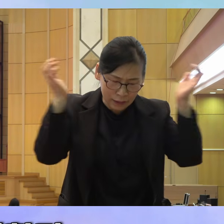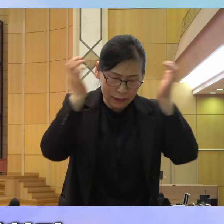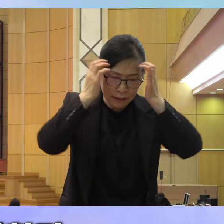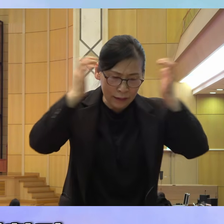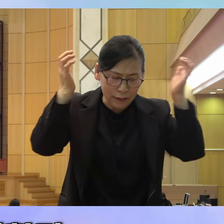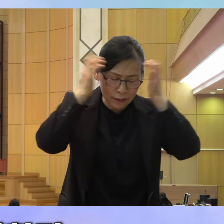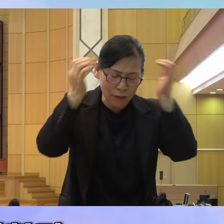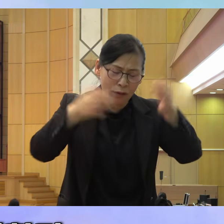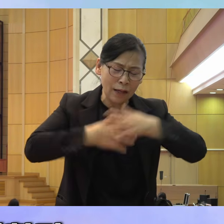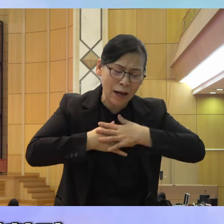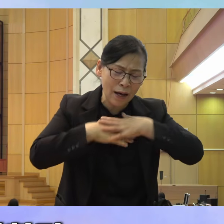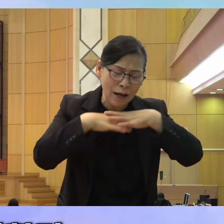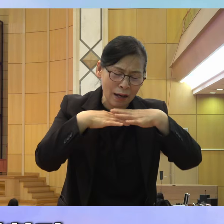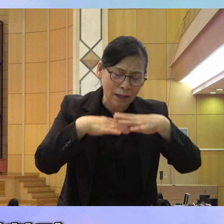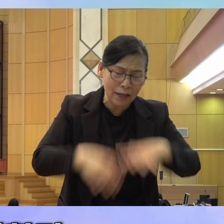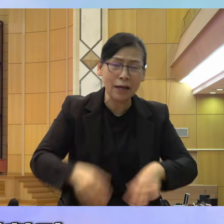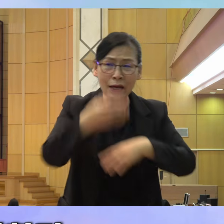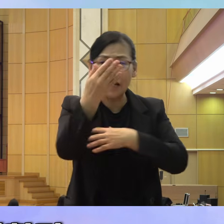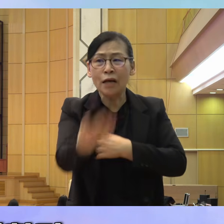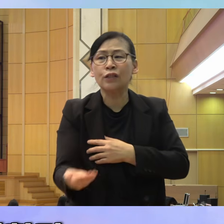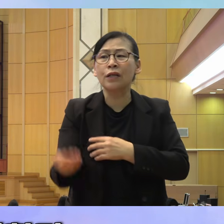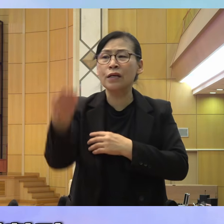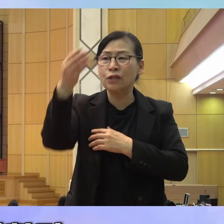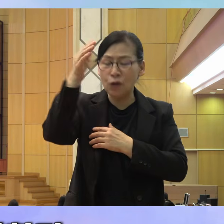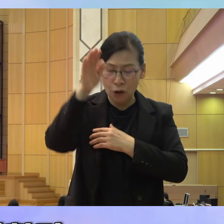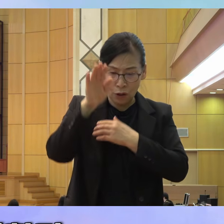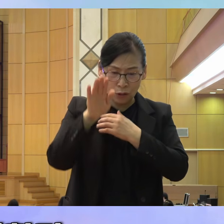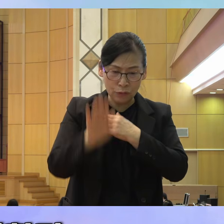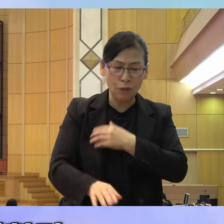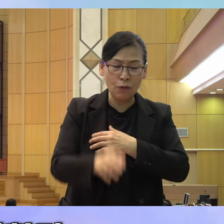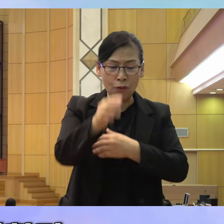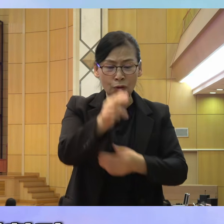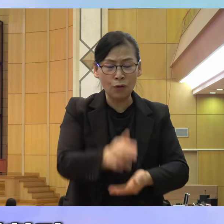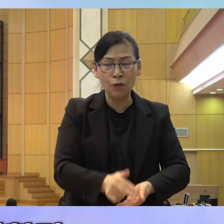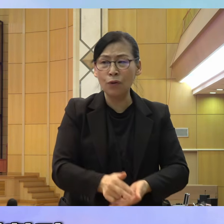작은 고난에 지쳐도